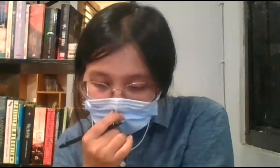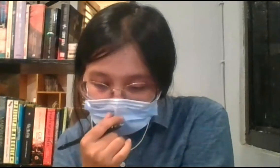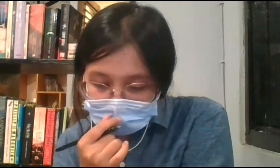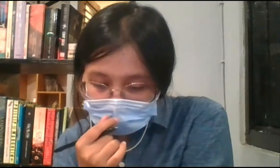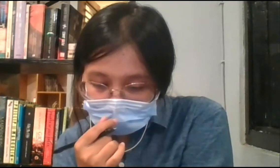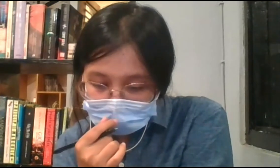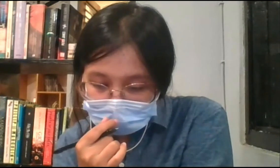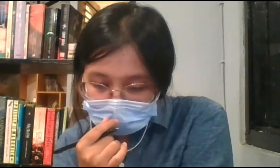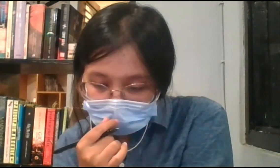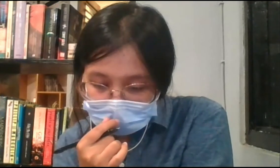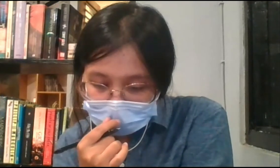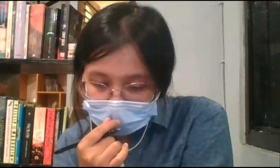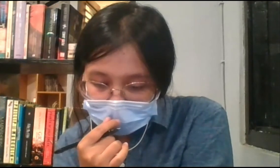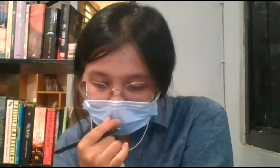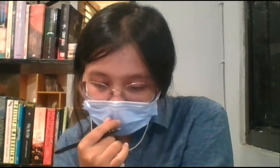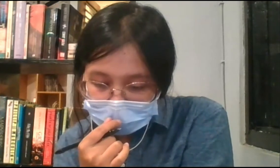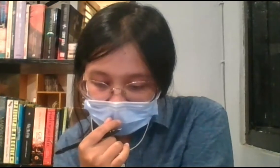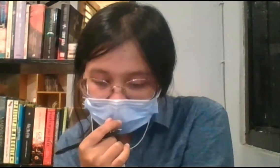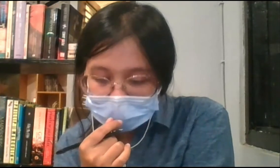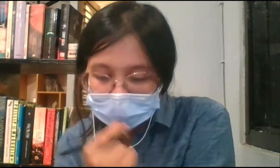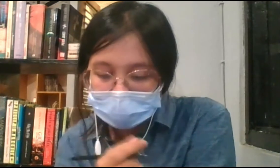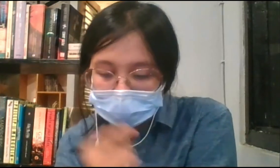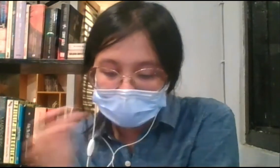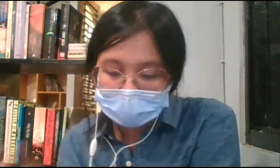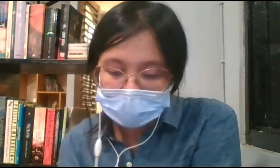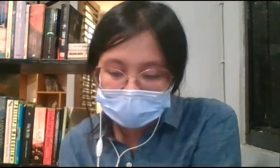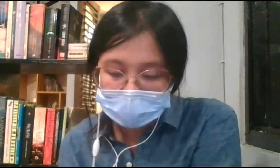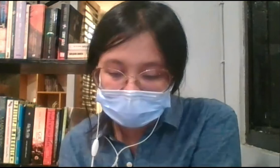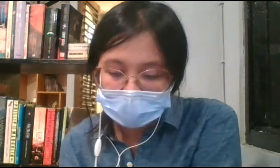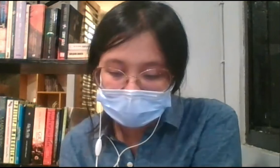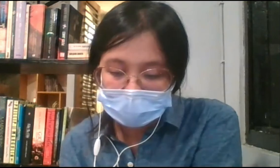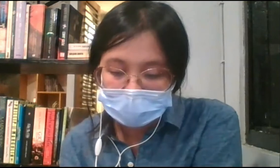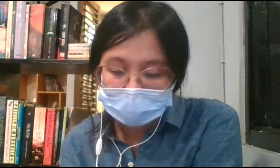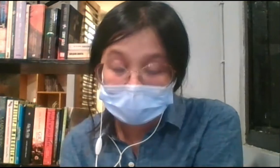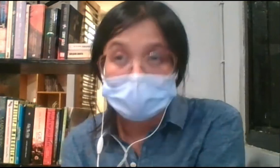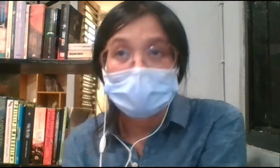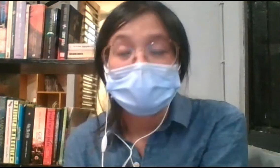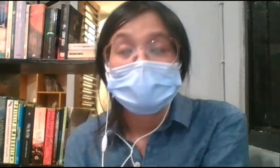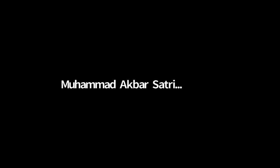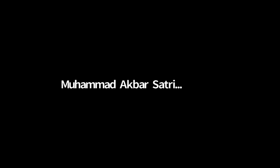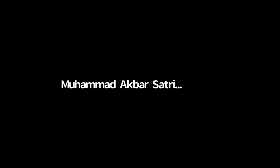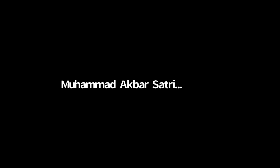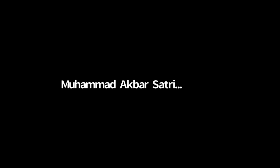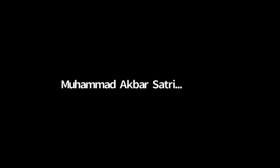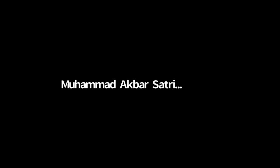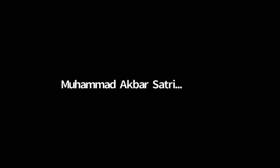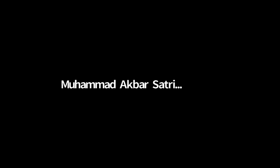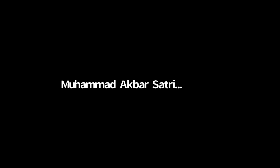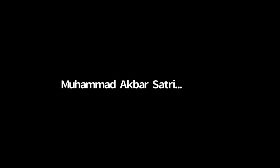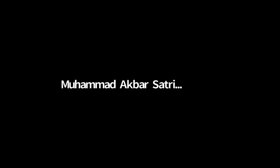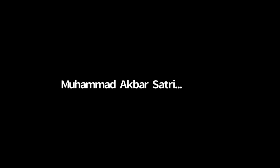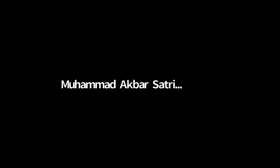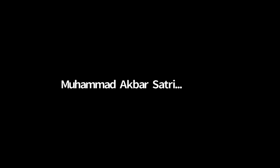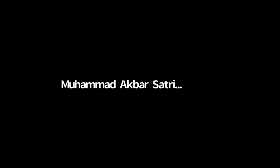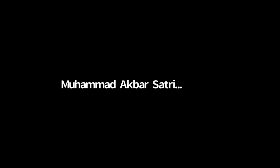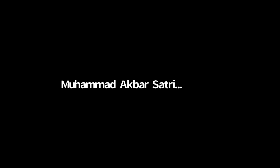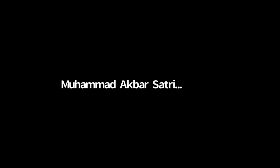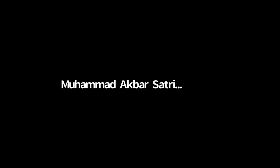Yang pertama soal menulis feature di media online sama offline itu sama atau tidak? Jadi iya, ya gitu. Iya.